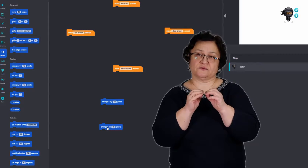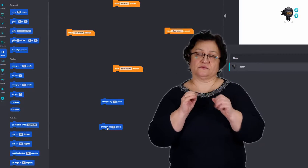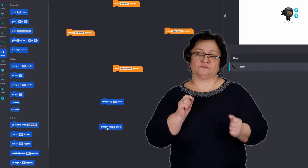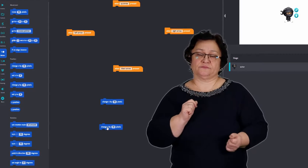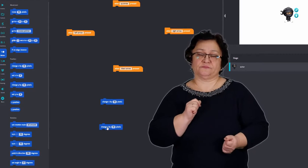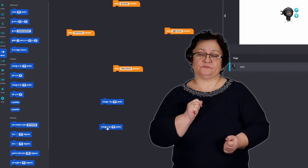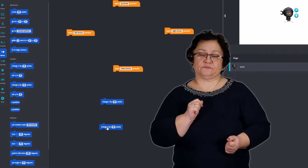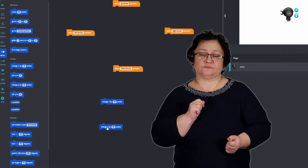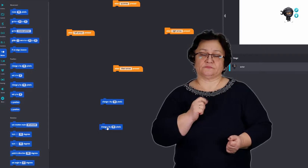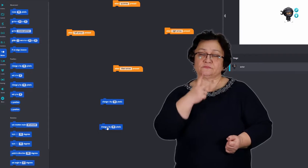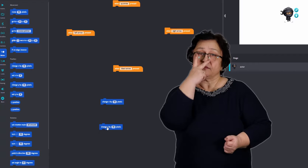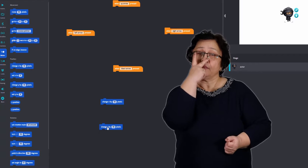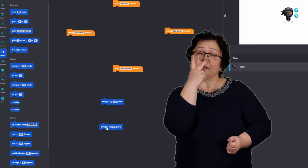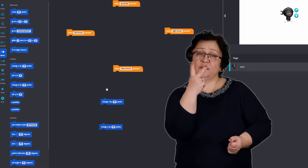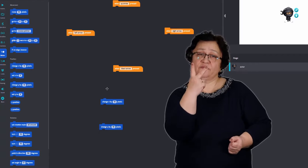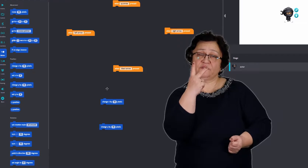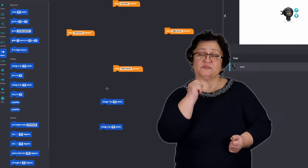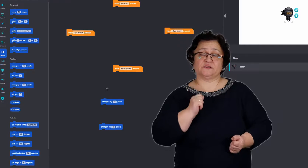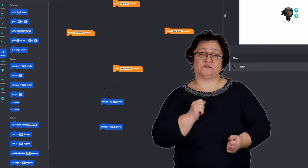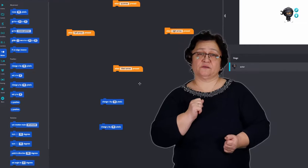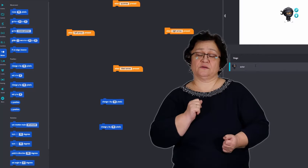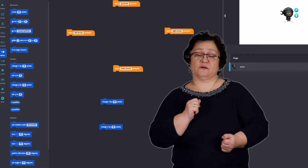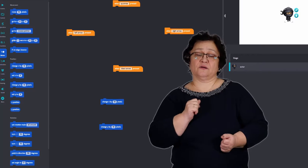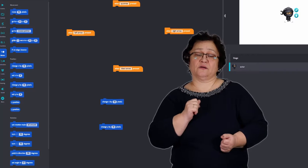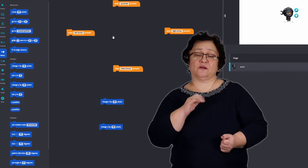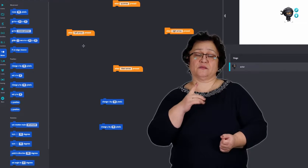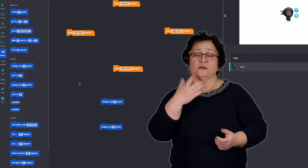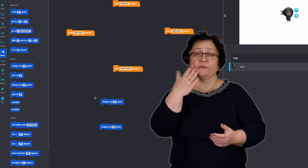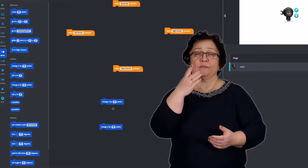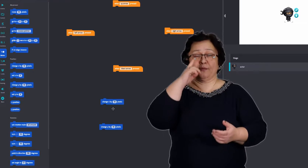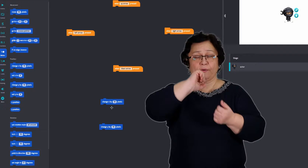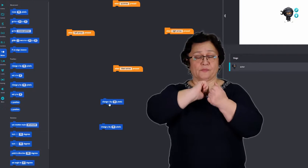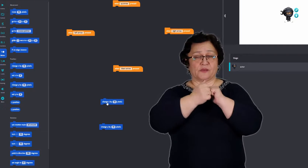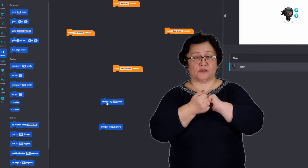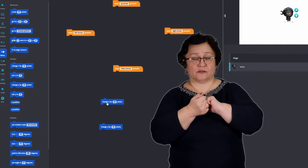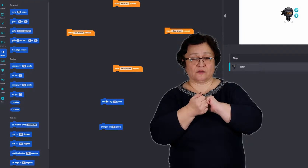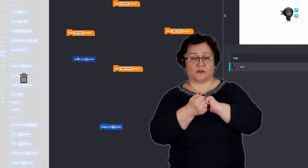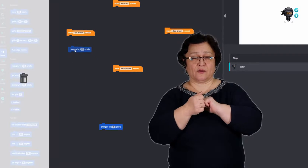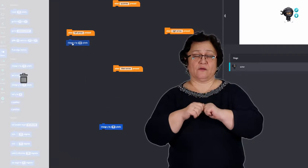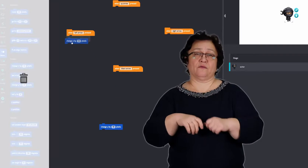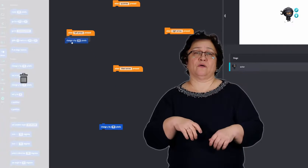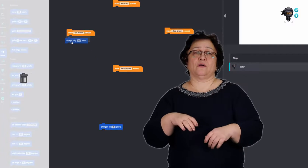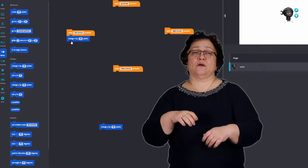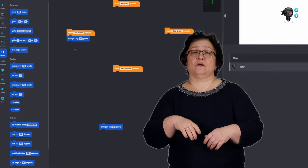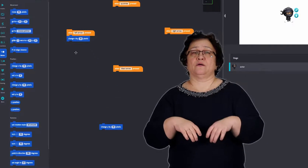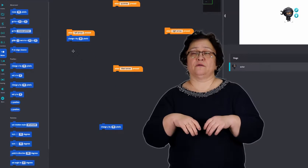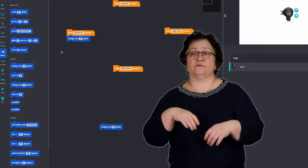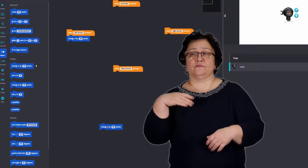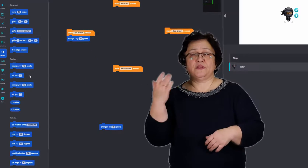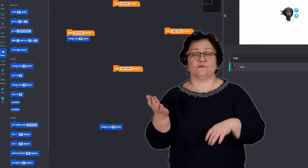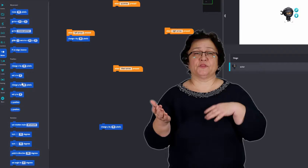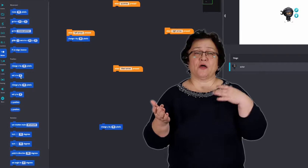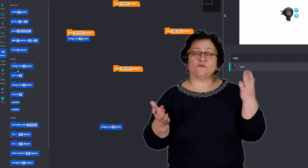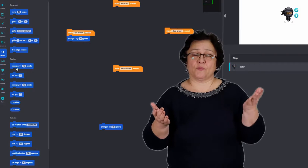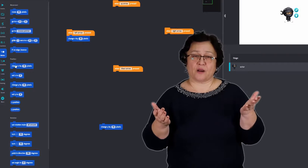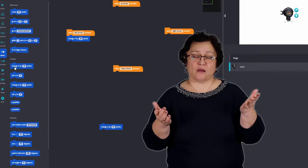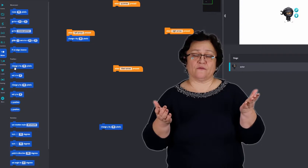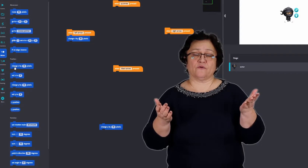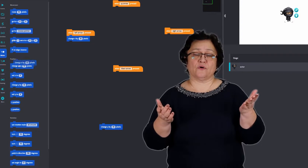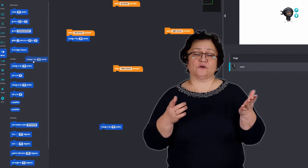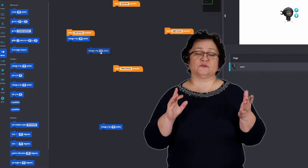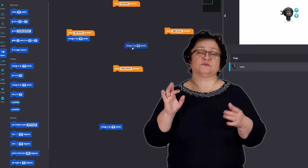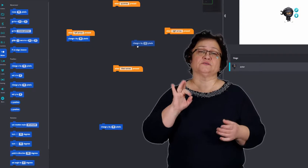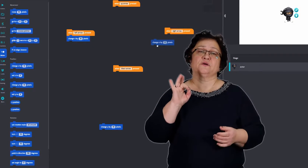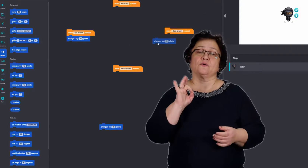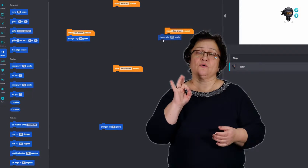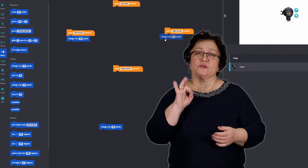пікселів. Дивися. Як ми пам'ятаємо, рух вліво та вправо – це